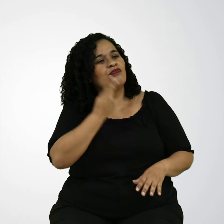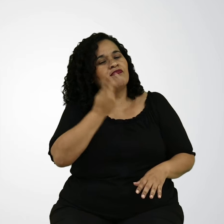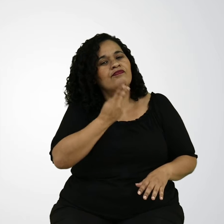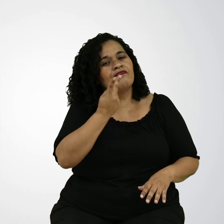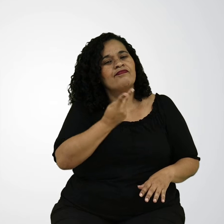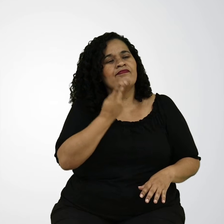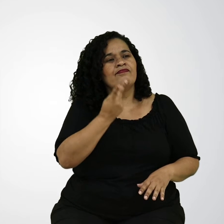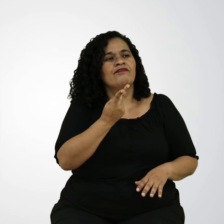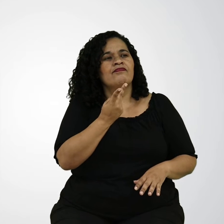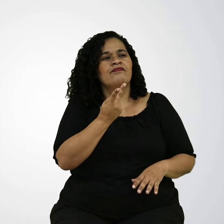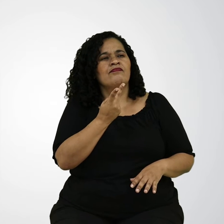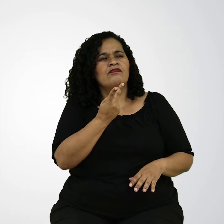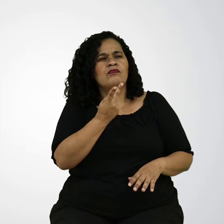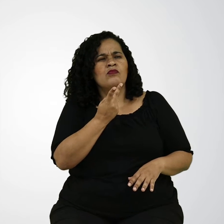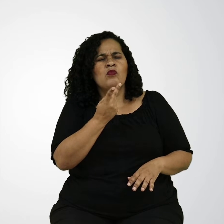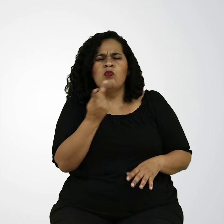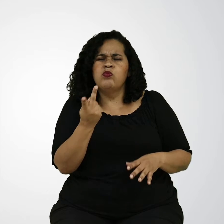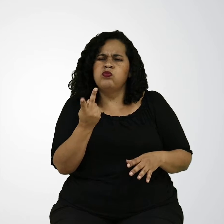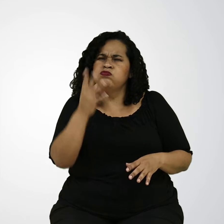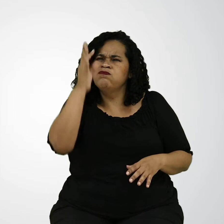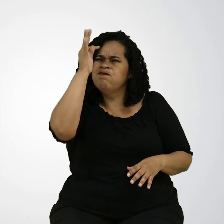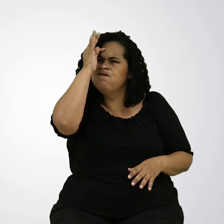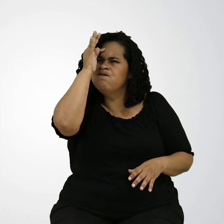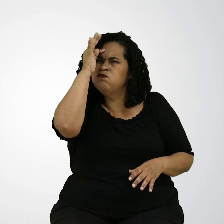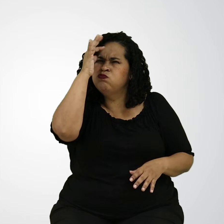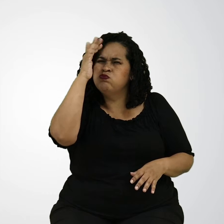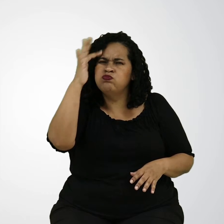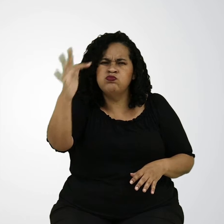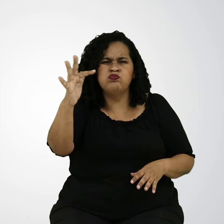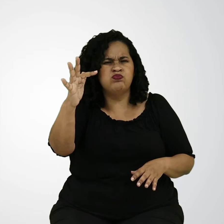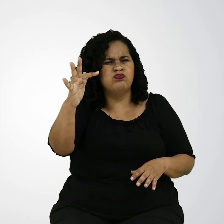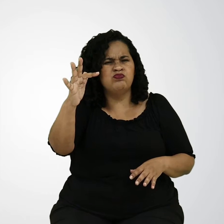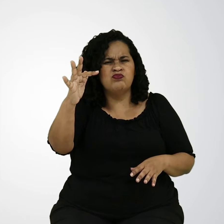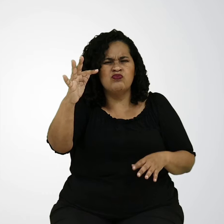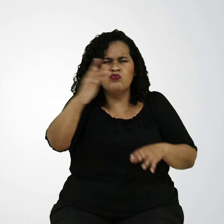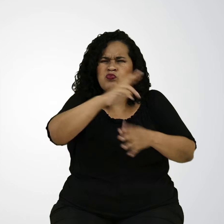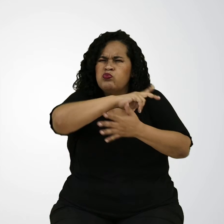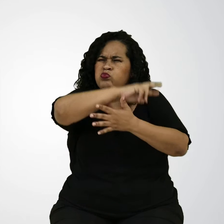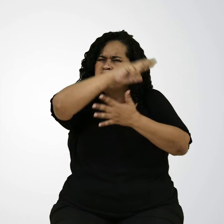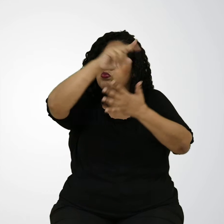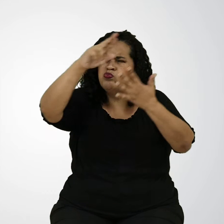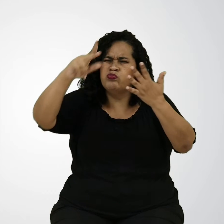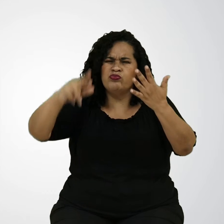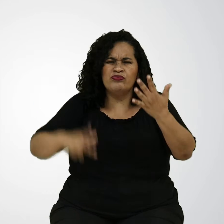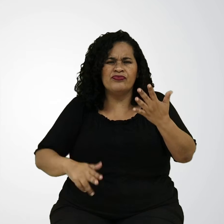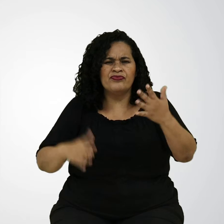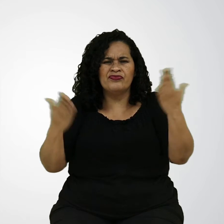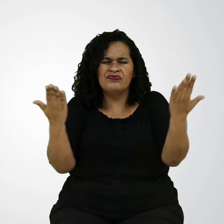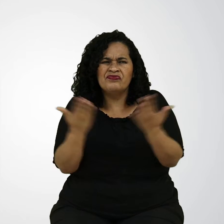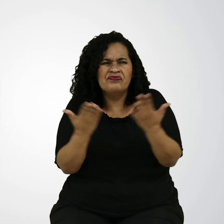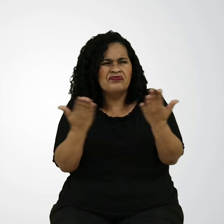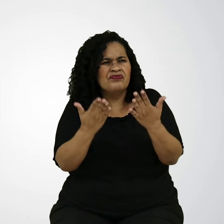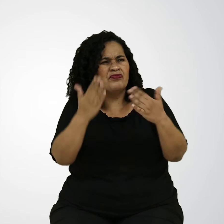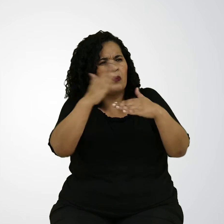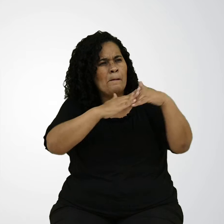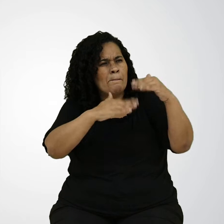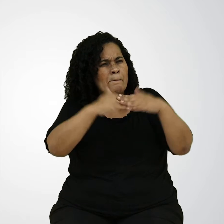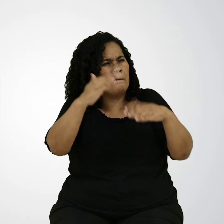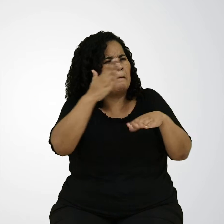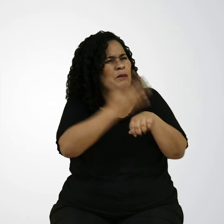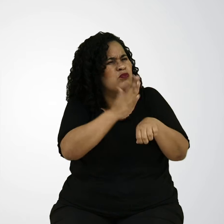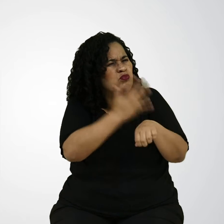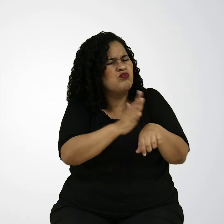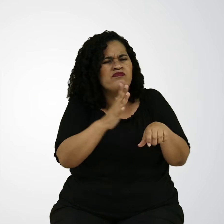existe muita teoria e pouca prática. E a nossa lição de hoje, ela quer justamente focar, ela quer